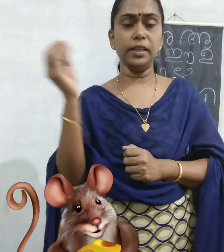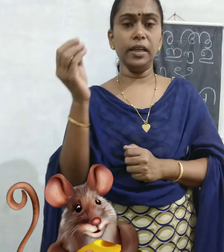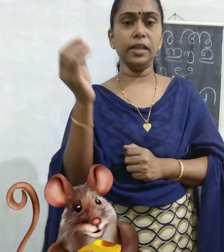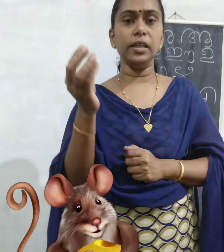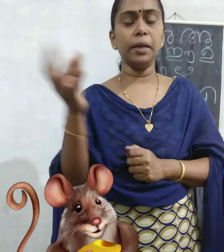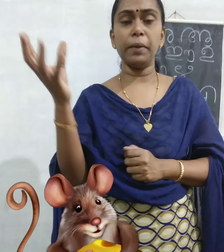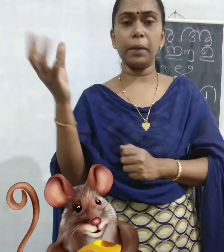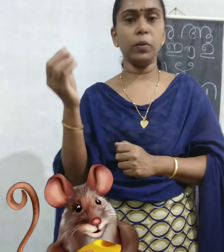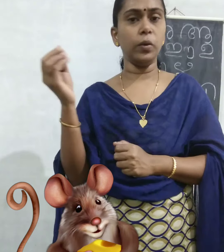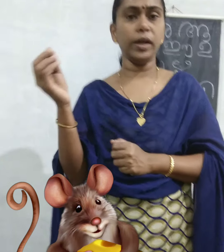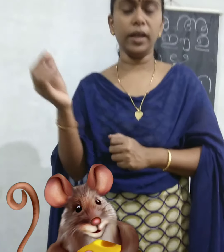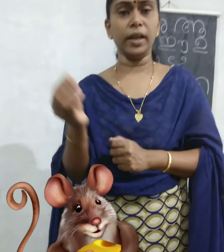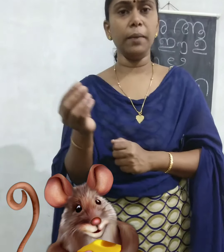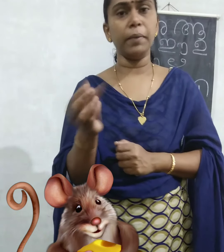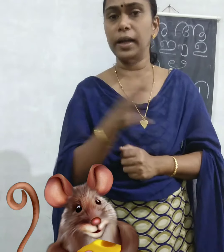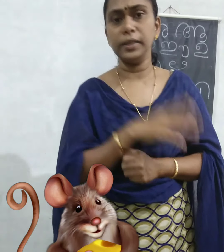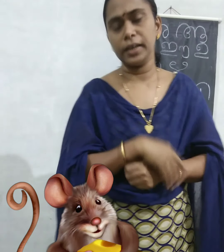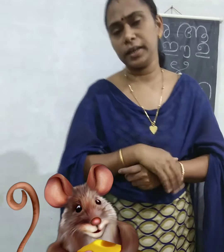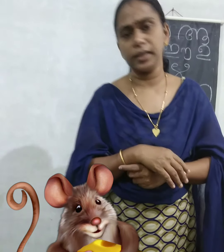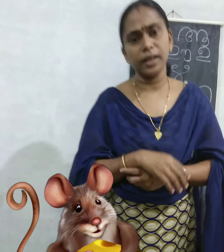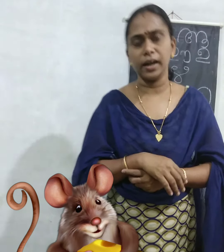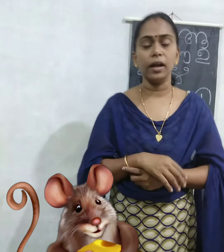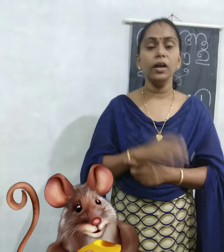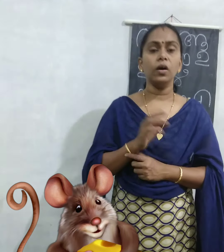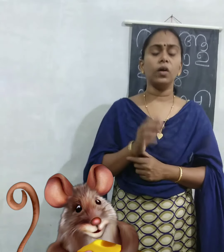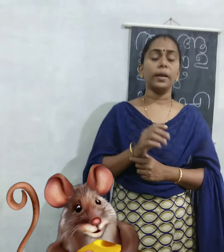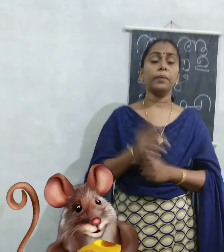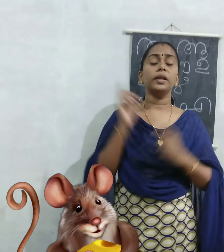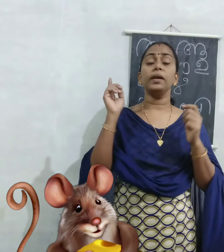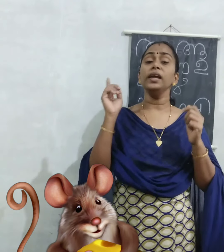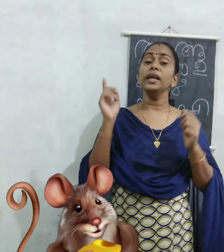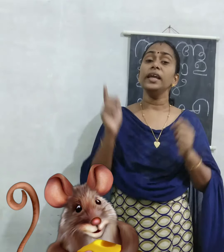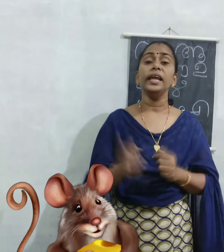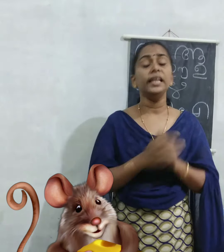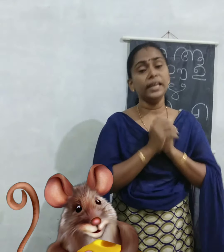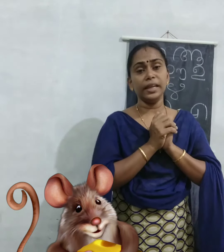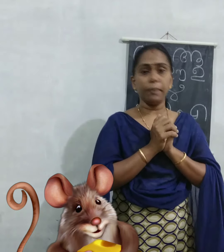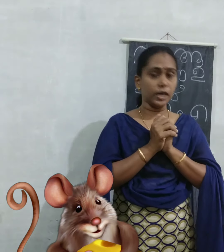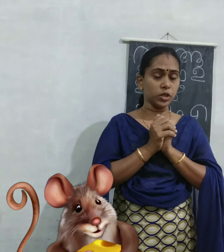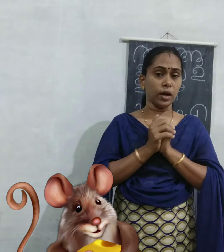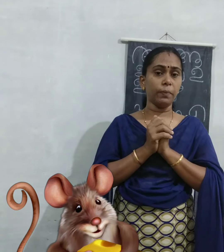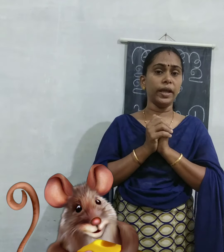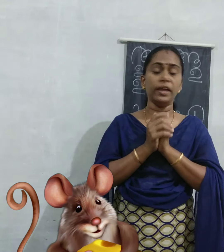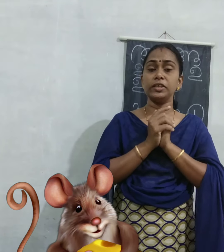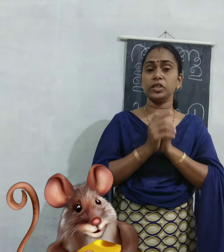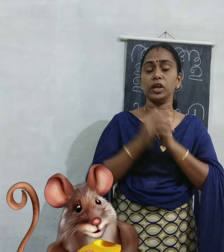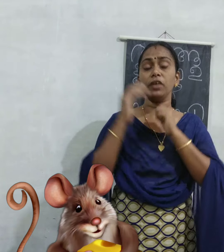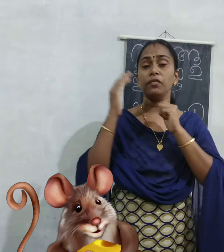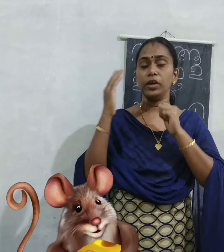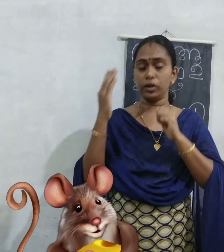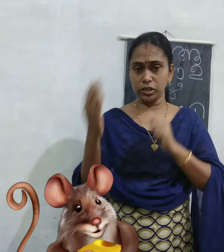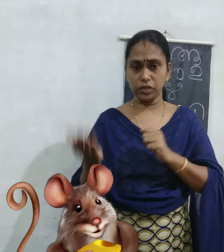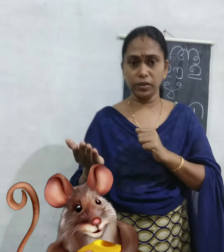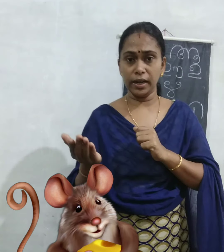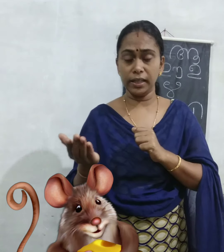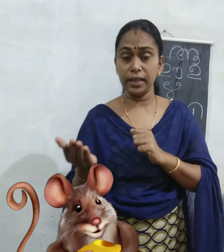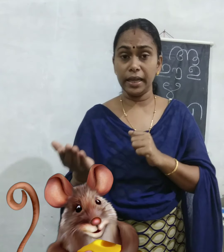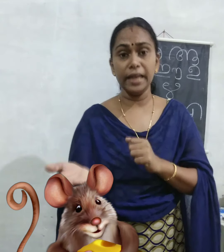അതിലേ ഇതിലെ പറമ്പക്കൂടിയൊക്കെ ഇങ്ങനെ പാഞ്ഞു നടക്കുന്നത് കാണാം. ഓക്കെ, അപ്പൊ നമ്മൾ എലിനെയും പഠിച്ചു. അപ്പൊ ഏ വെച്ചിട്ടുള്ള വേറൊരു ജീവിയാണേത് എലി.